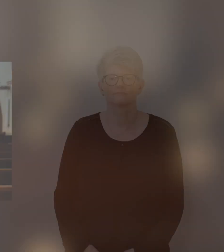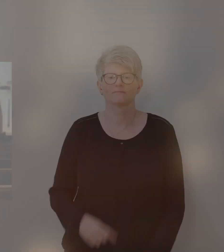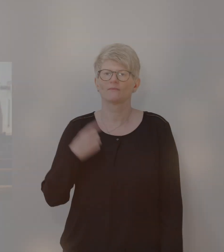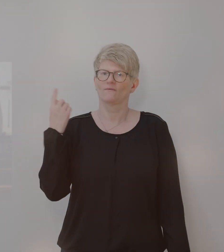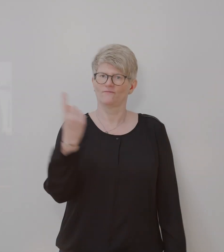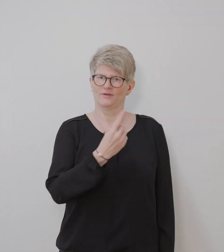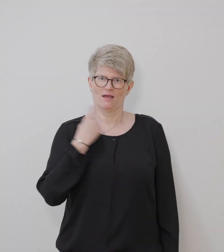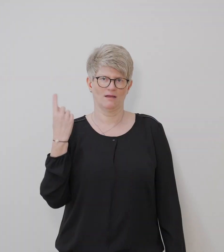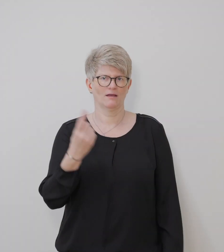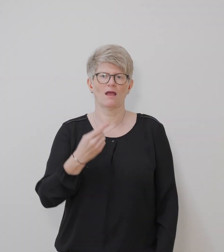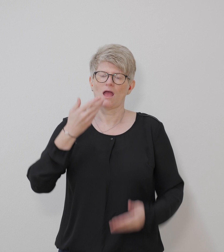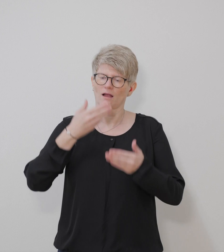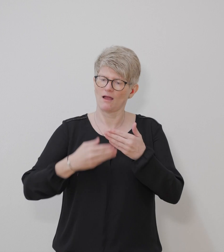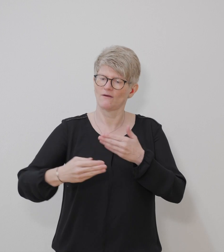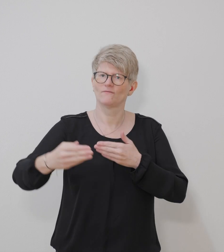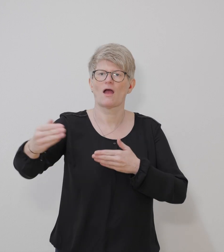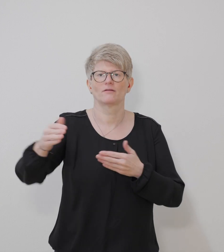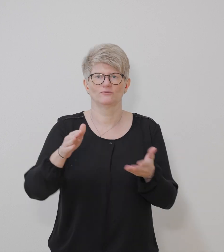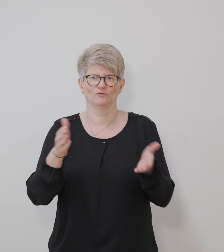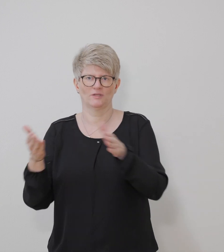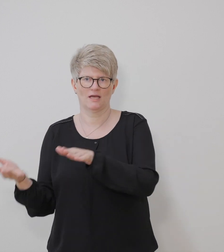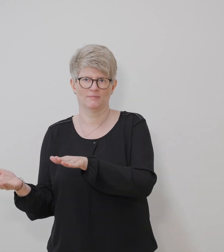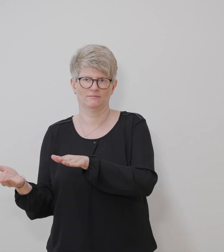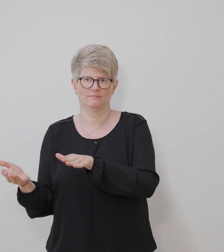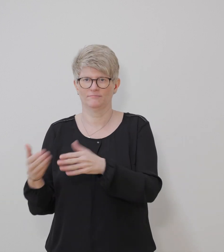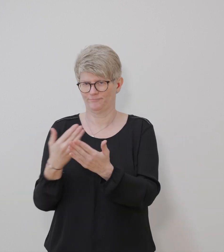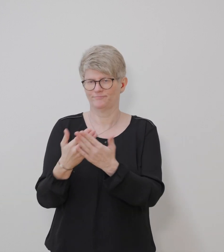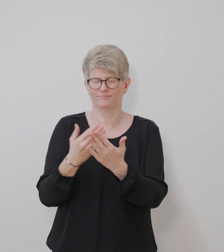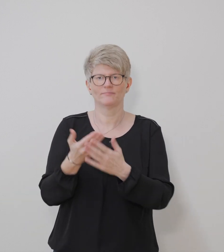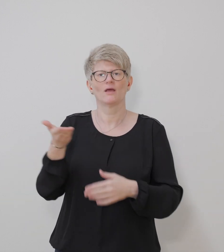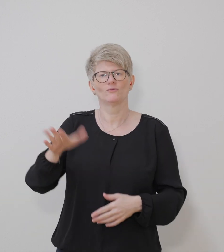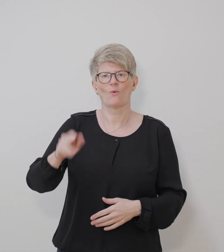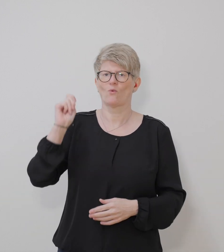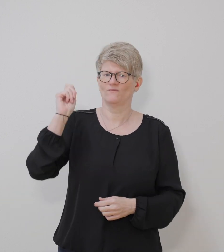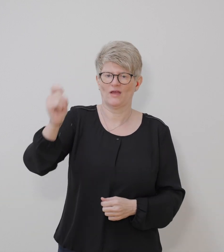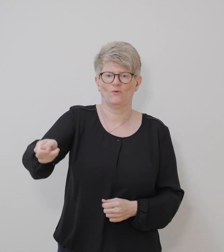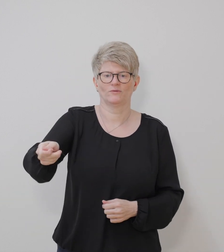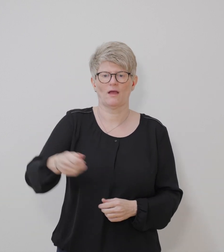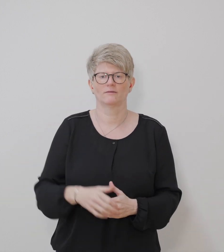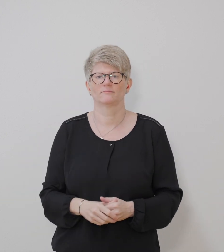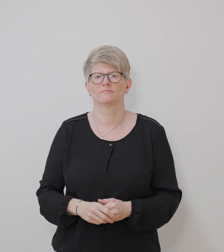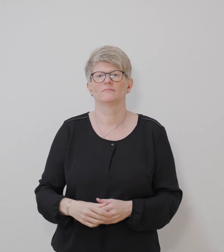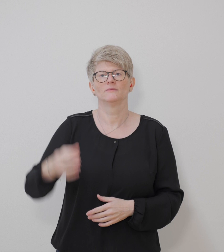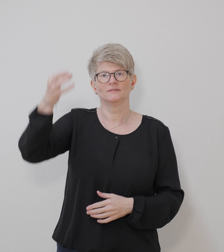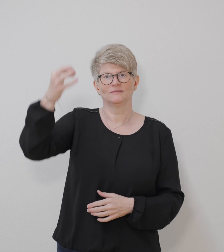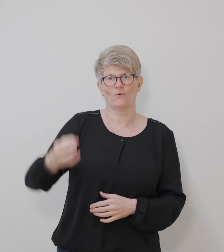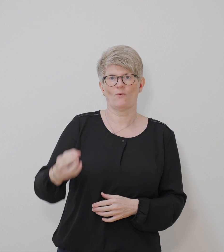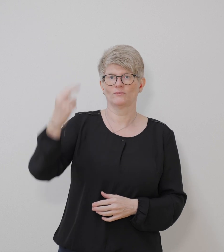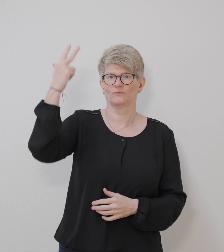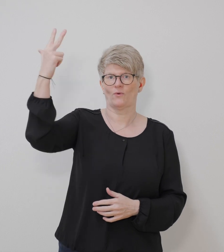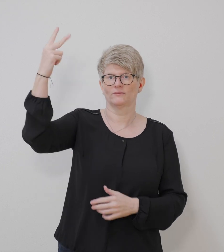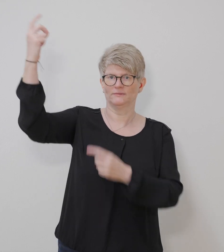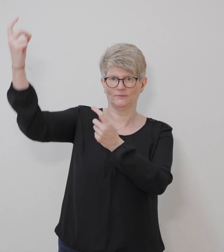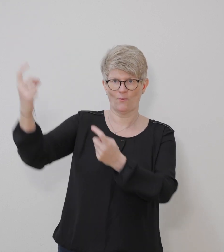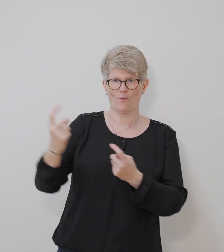Wir alle sind sterblich und damit irgendwie zum Tode verurteilt. Der Sohn Gottes ist gekommen, um sterbend